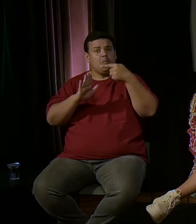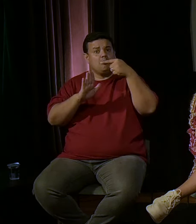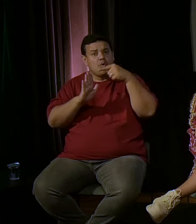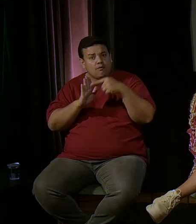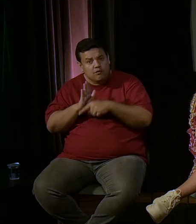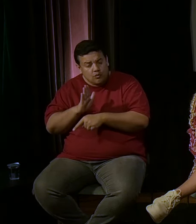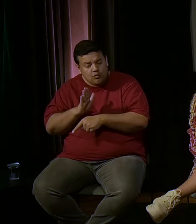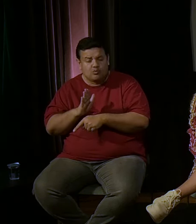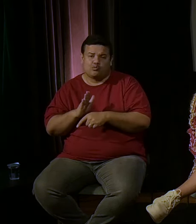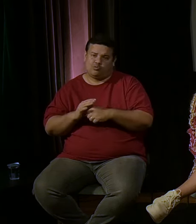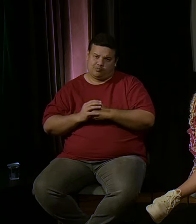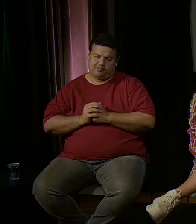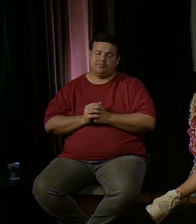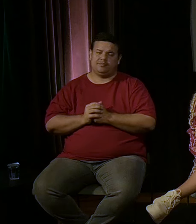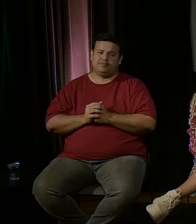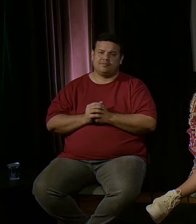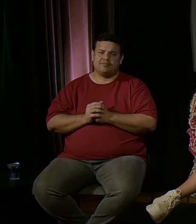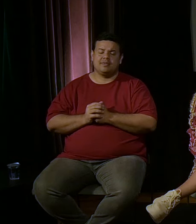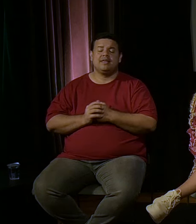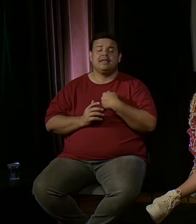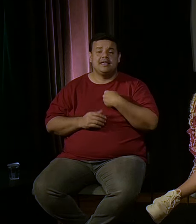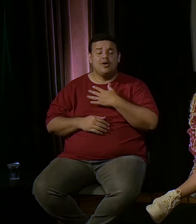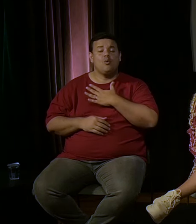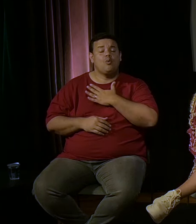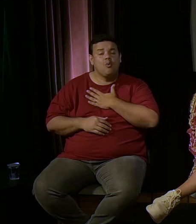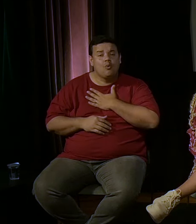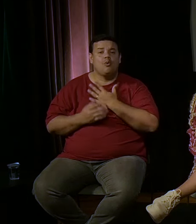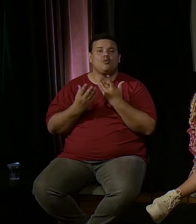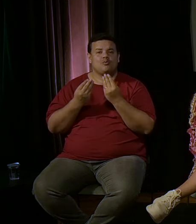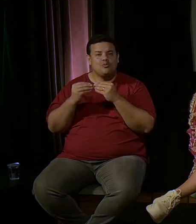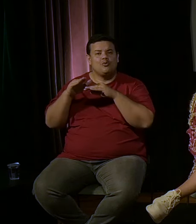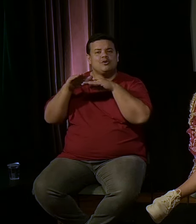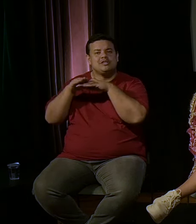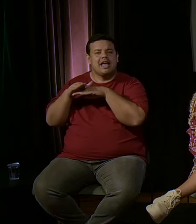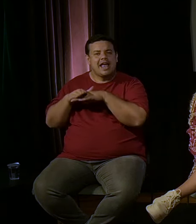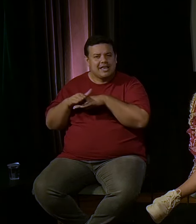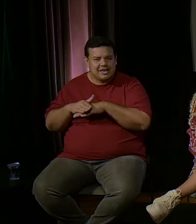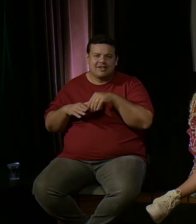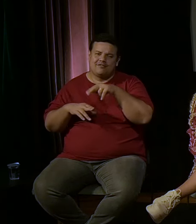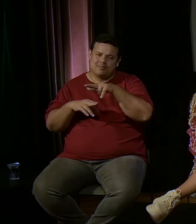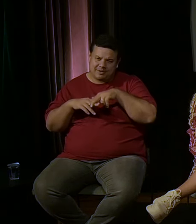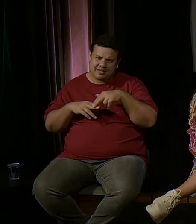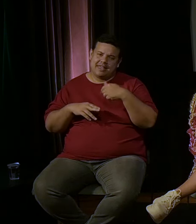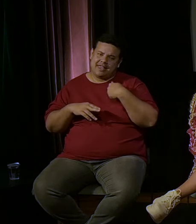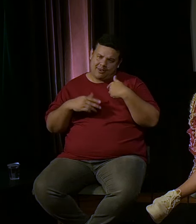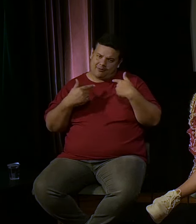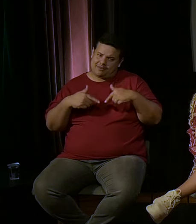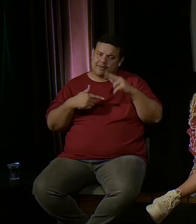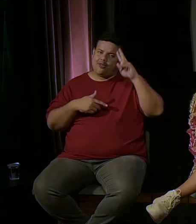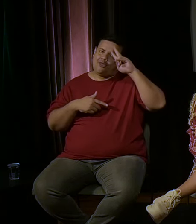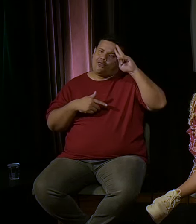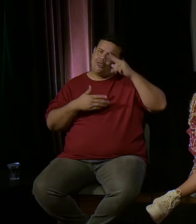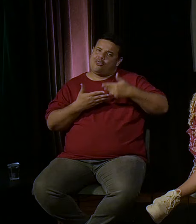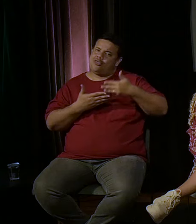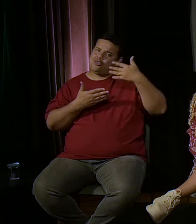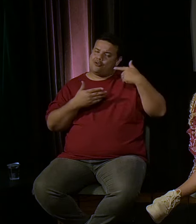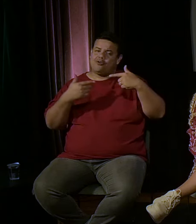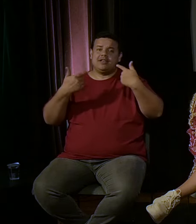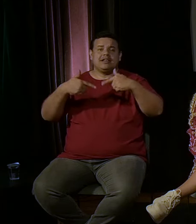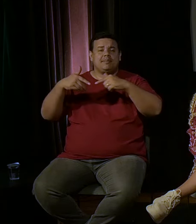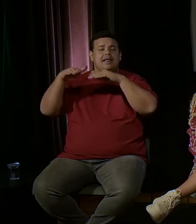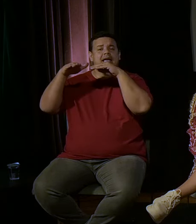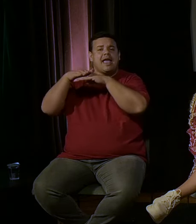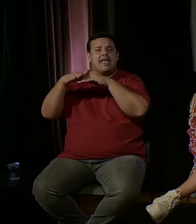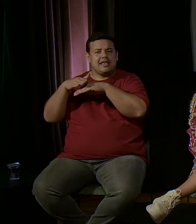profundo. Como eu gosto muito de arquivo, que eu tenho um lado historiadora, trabalhei muito com os arquivos do Museu da Imagem e do Som